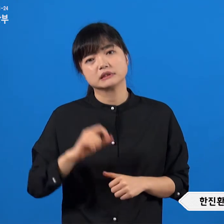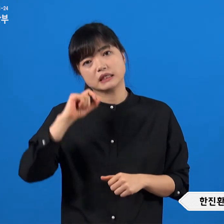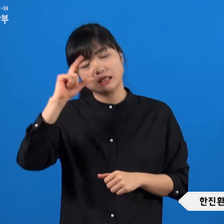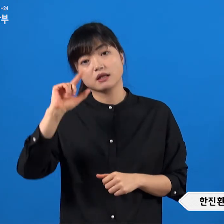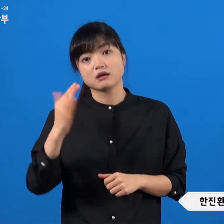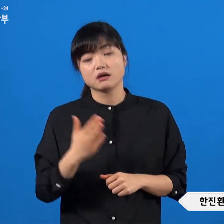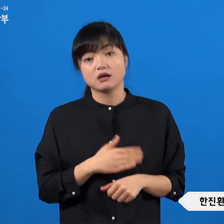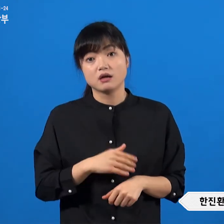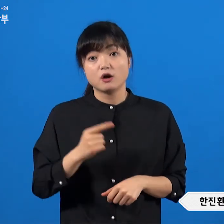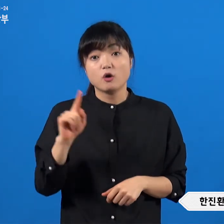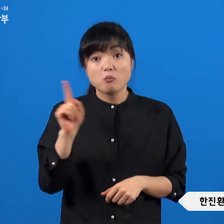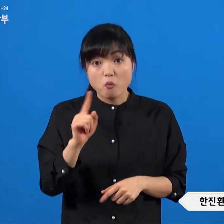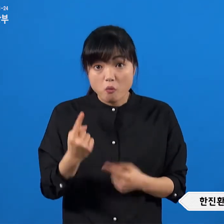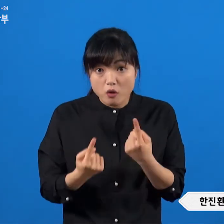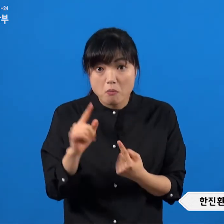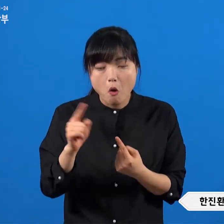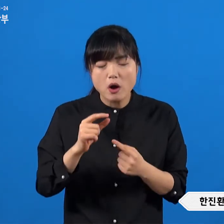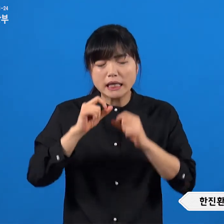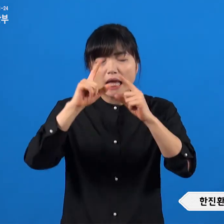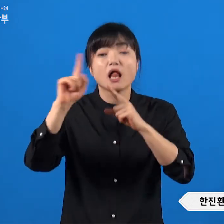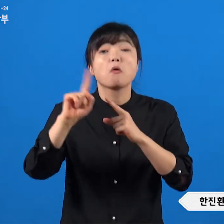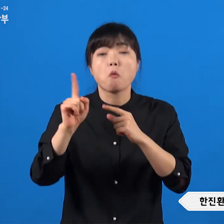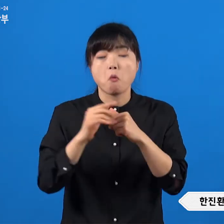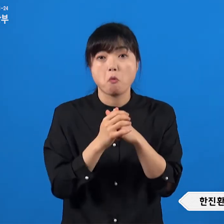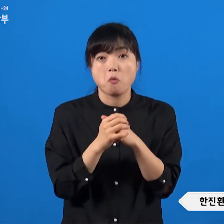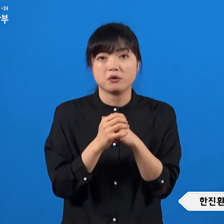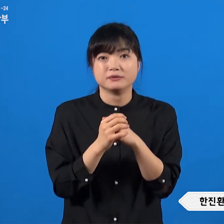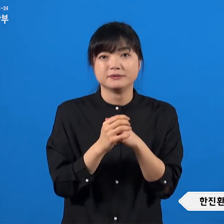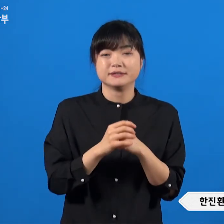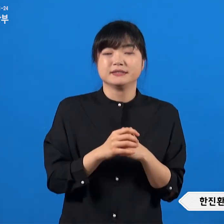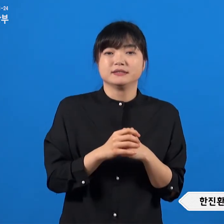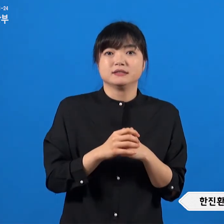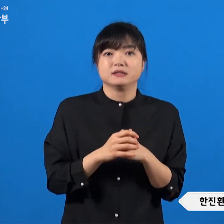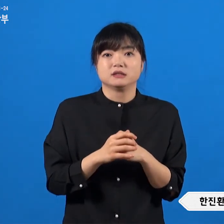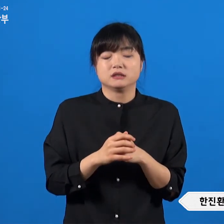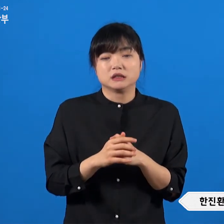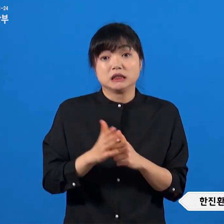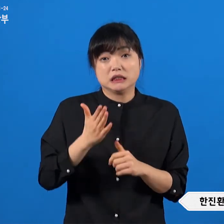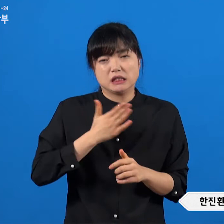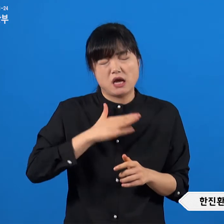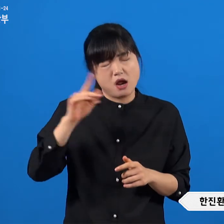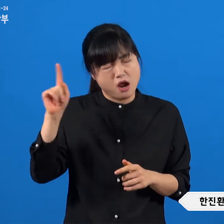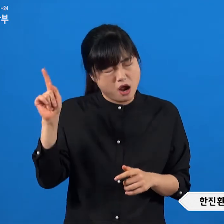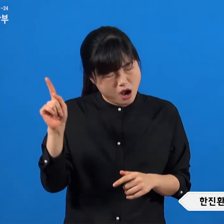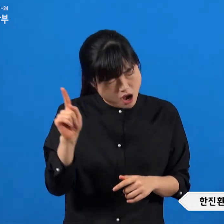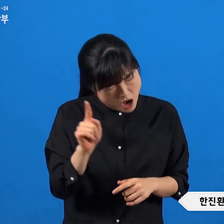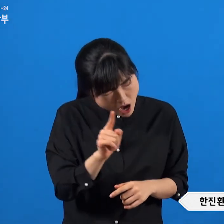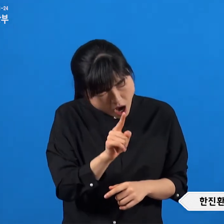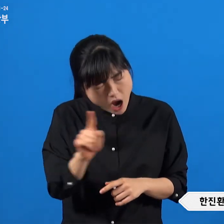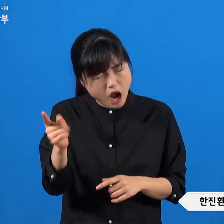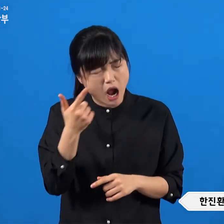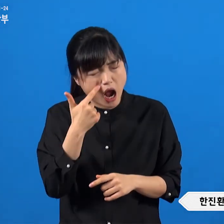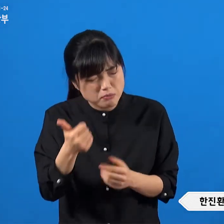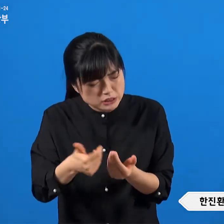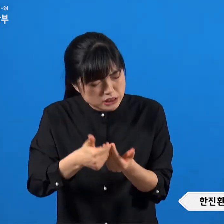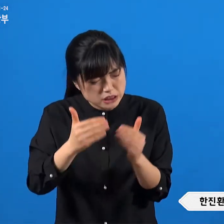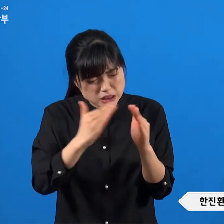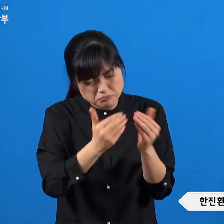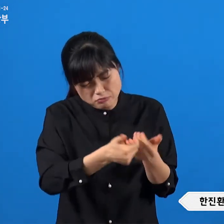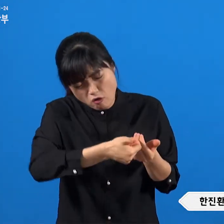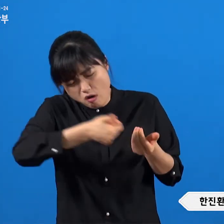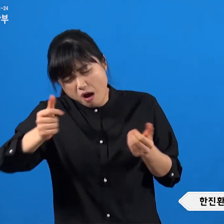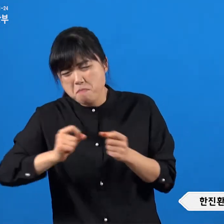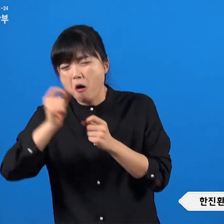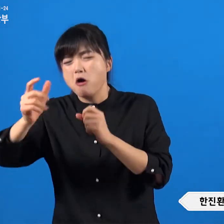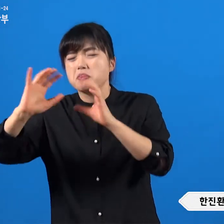무엇보다도 그가 진짜로 깨달은 사실이 하나 있습니다. 자기가 아무리 아버지 집을 떠나서 먼 나라에